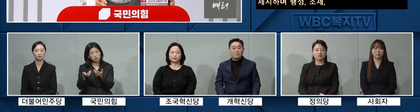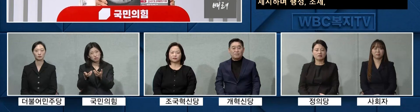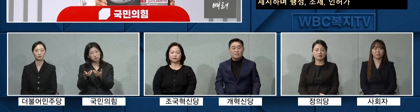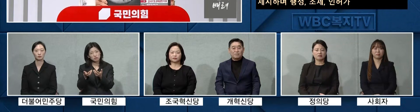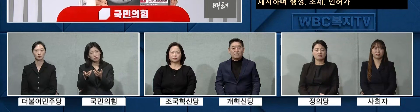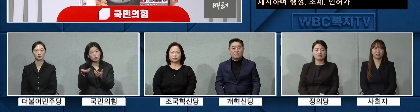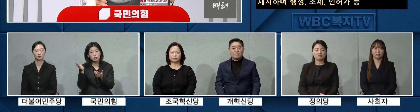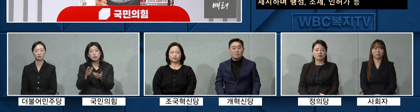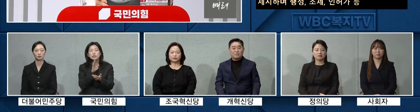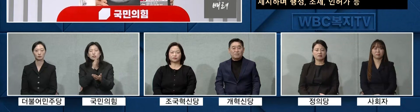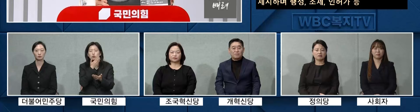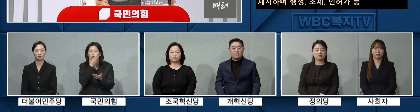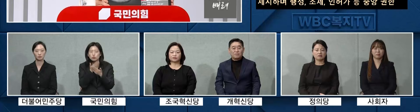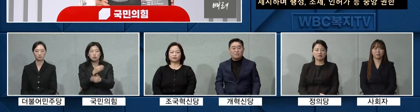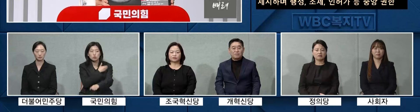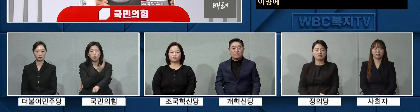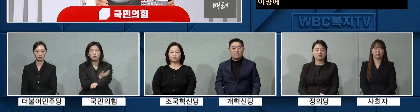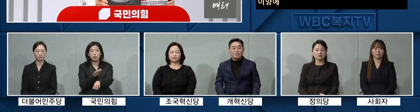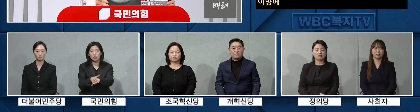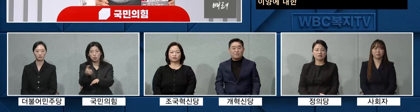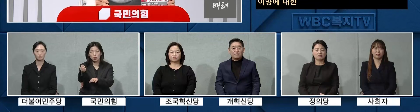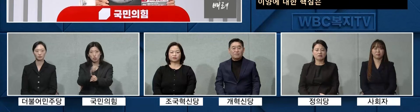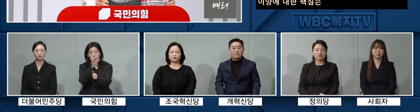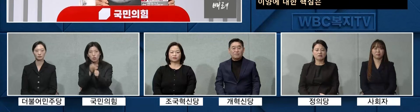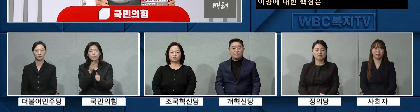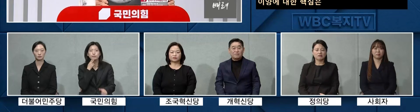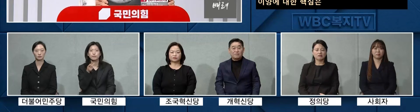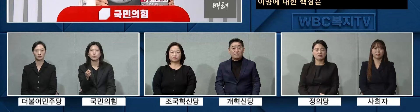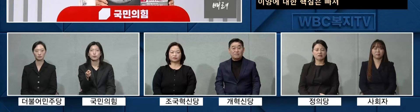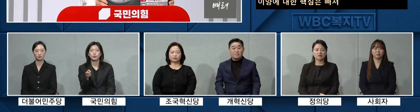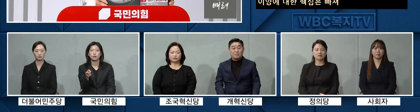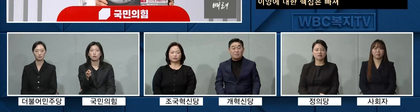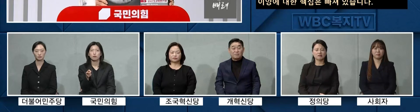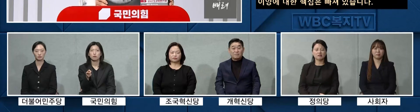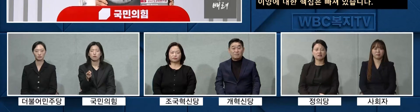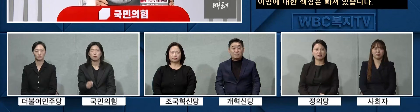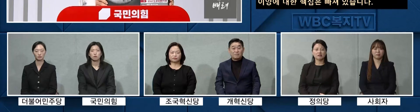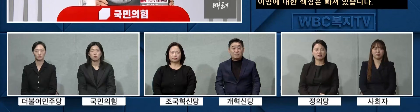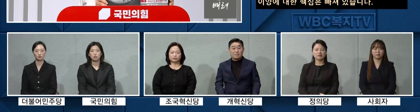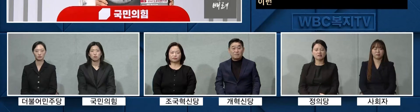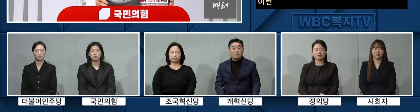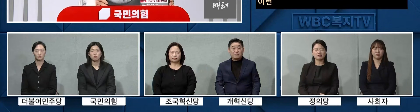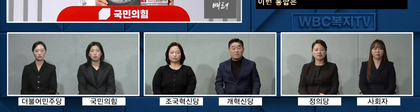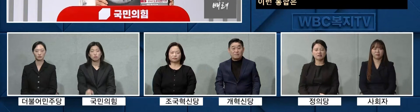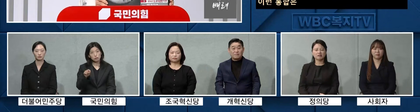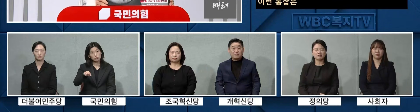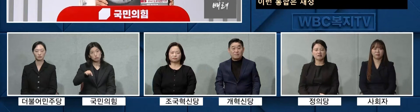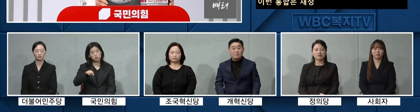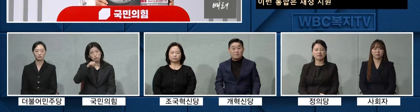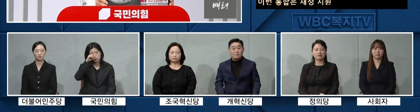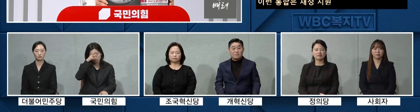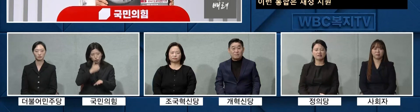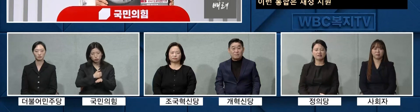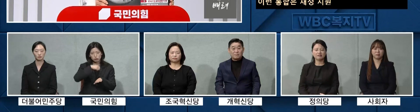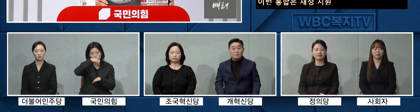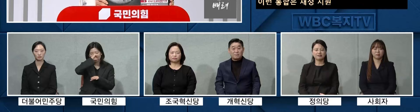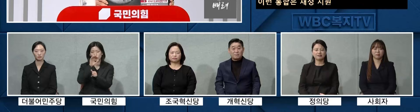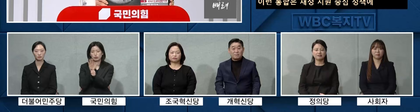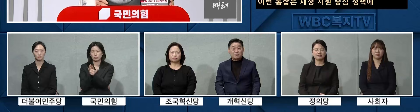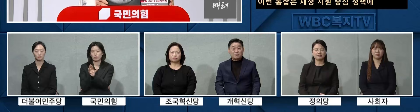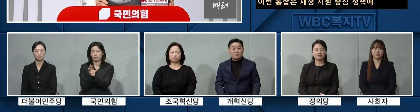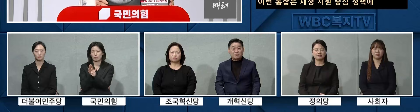이양에 대한 핵심은 빠져 있습니다. 이런 통합은 재정 지원 중심 정책에 머물 수밖에 없습니다.